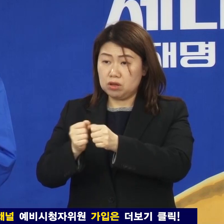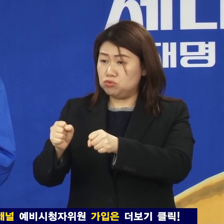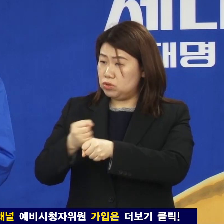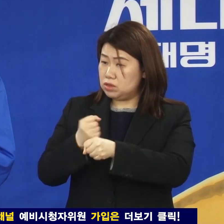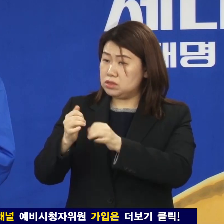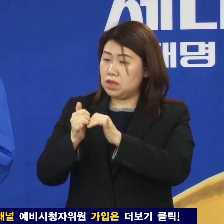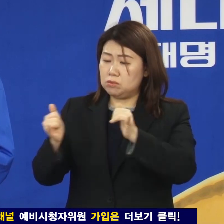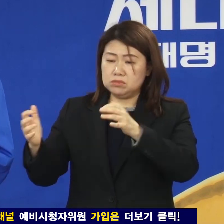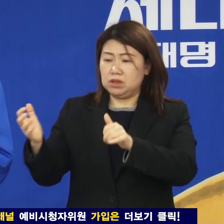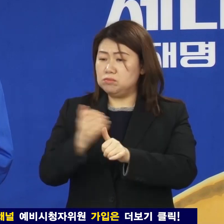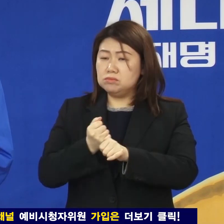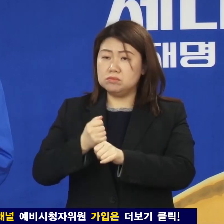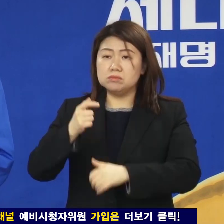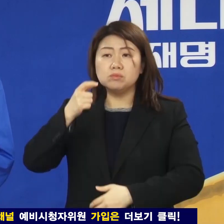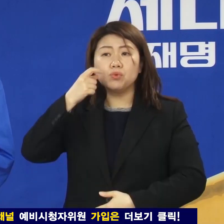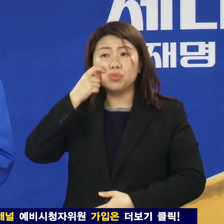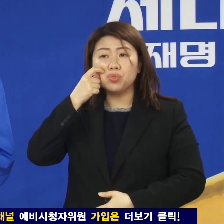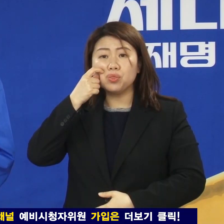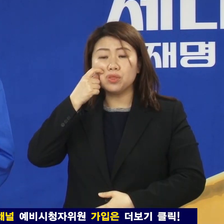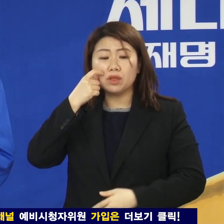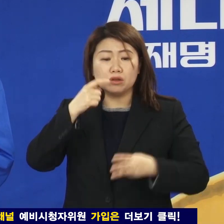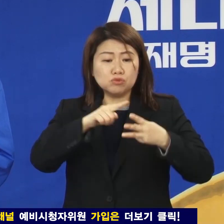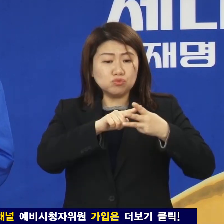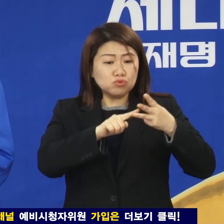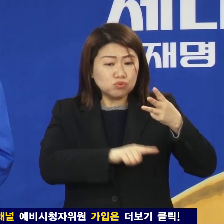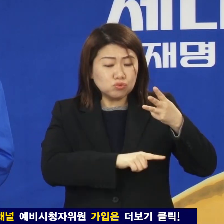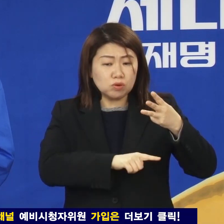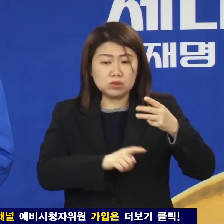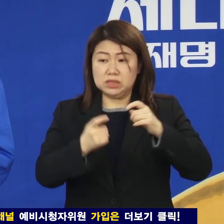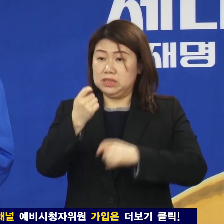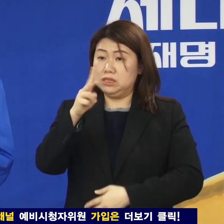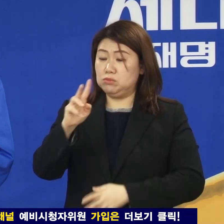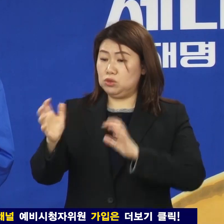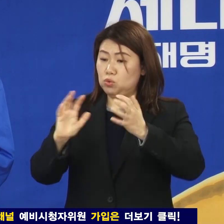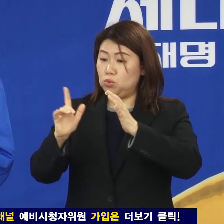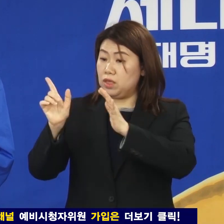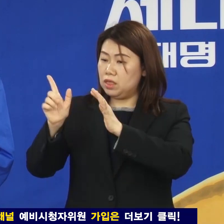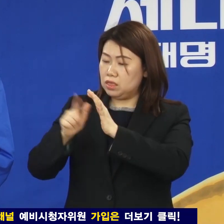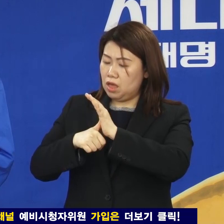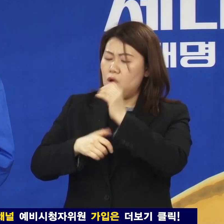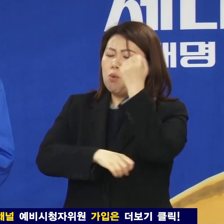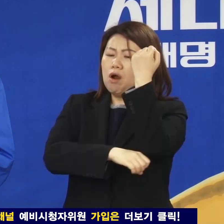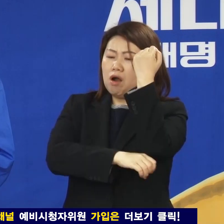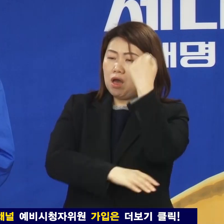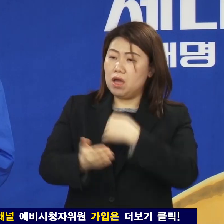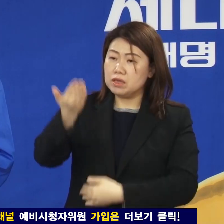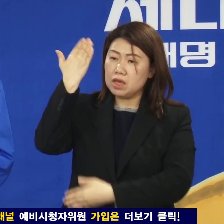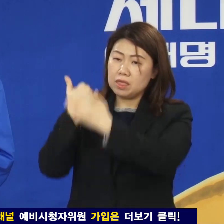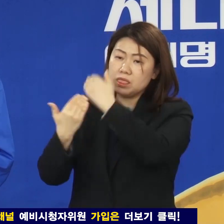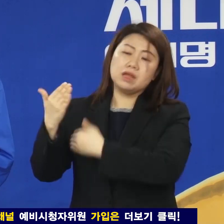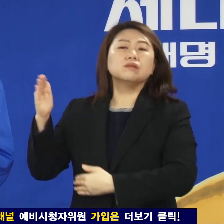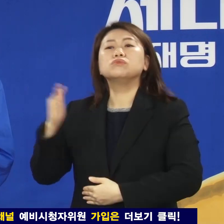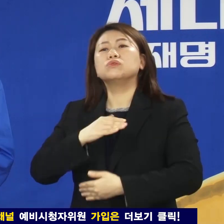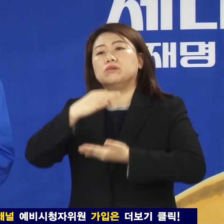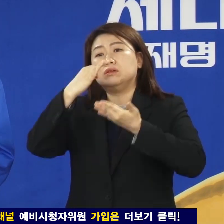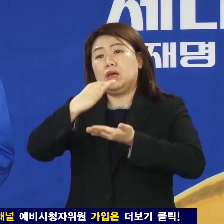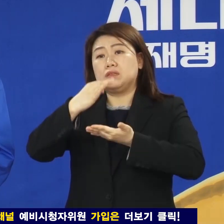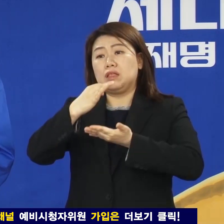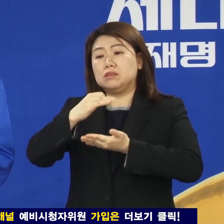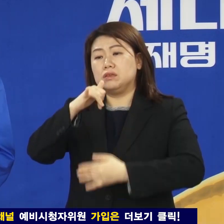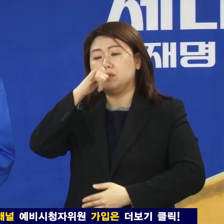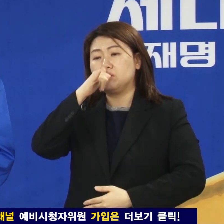합니다 21일 윤성 는 후 볼은 tv 토론에서 원래 오래 전부터 재산 가지고 있었고